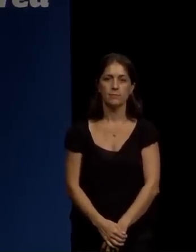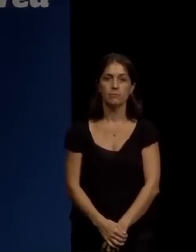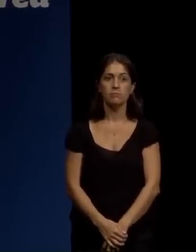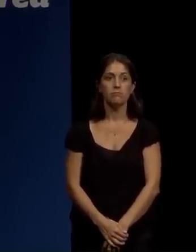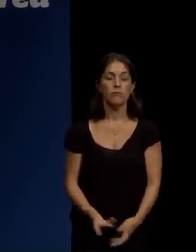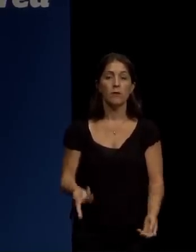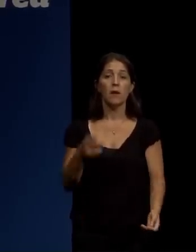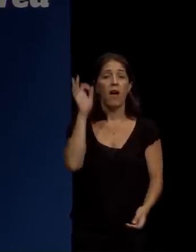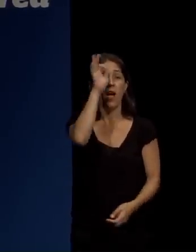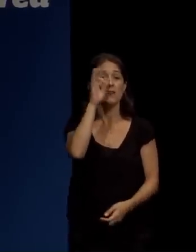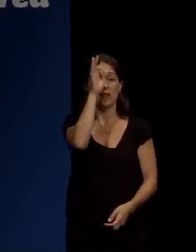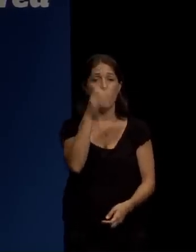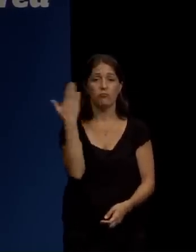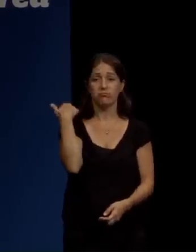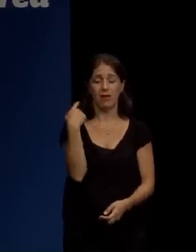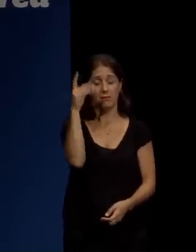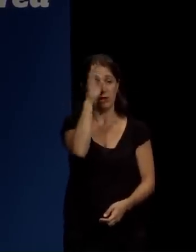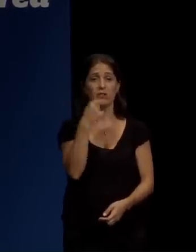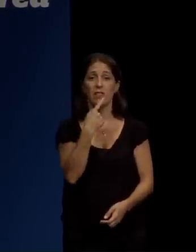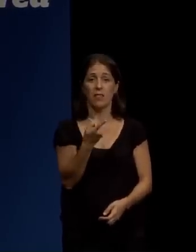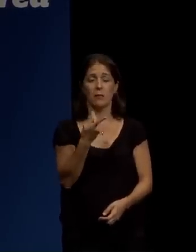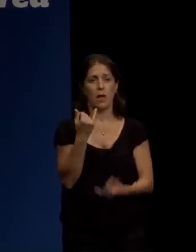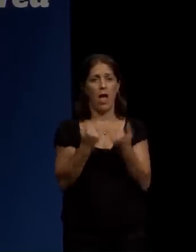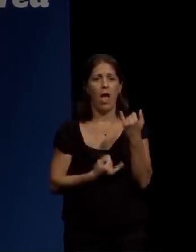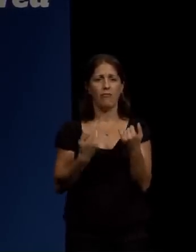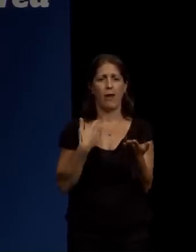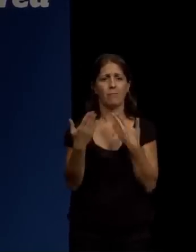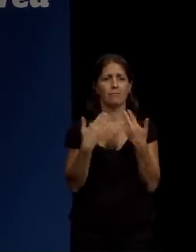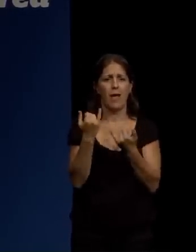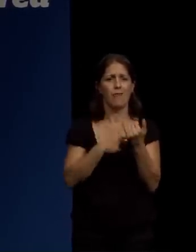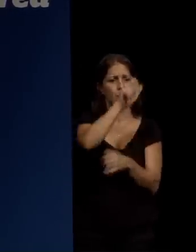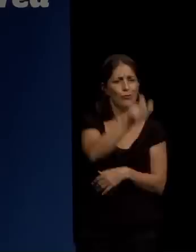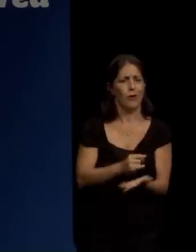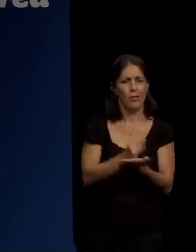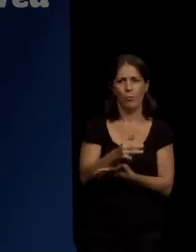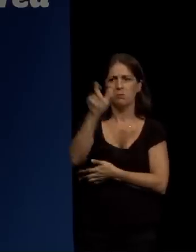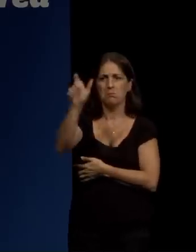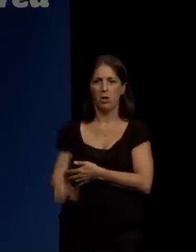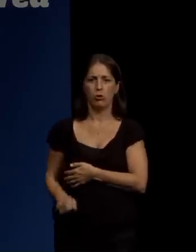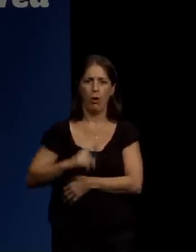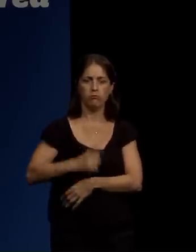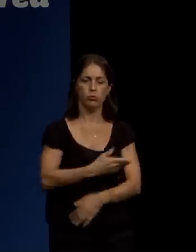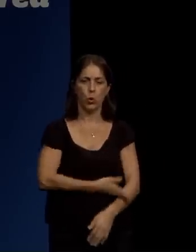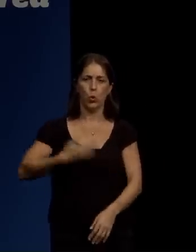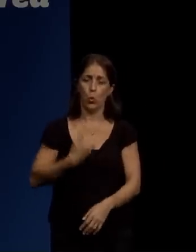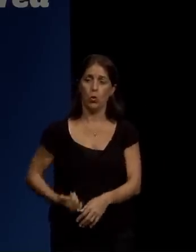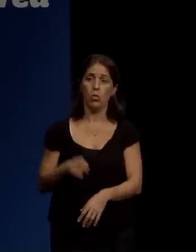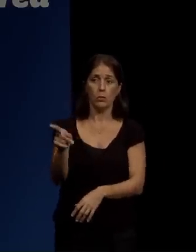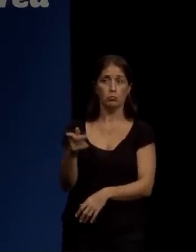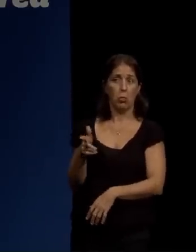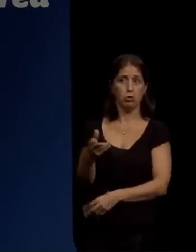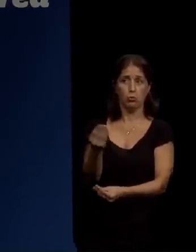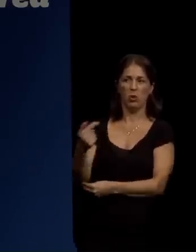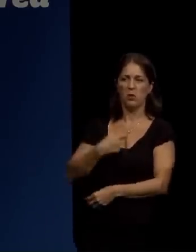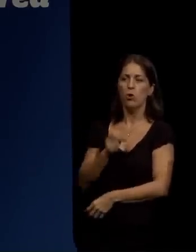Expresaba ben Castelao cando decía naquela conversa en cousas entre o labrego e o cacique, decía o labrego, vostede tralle moito dereito,